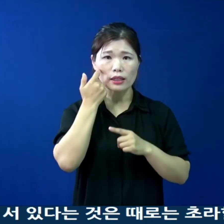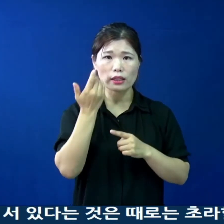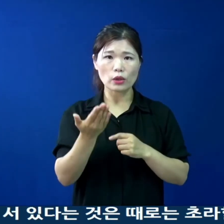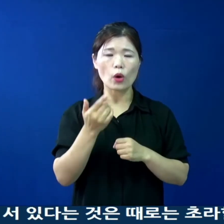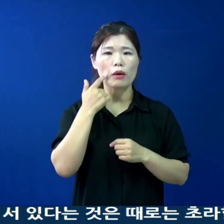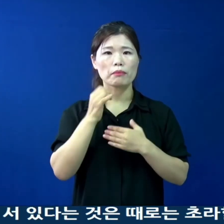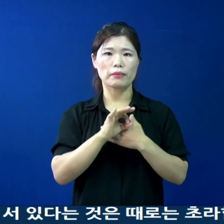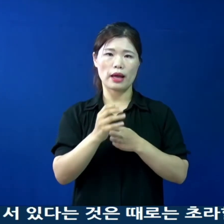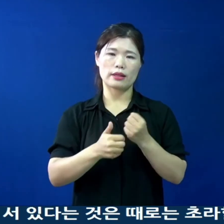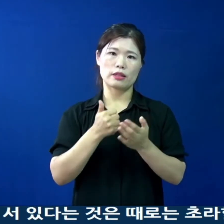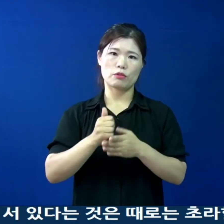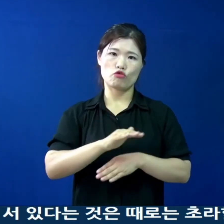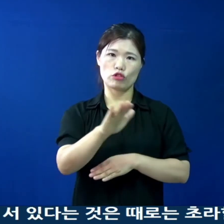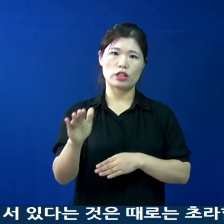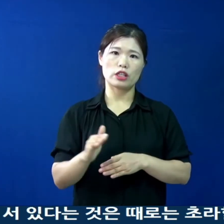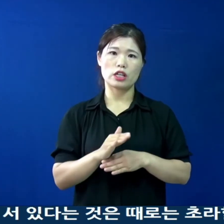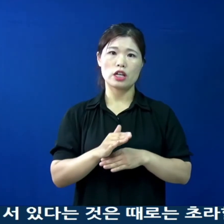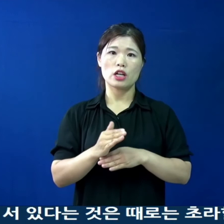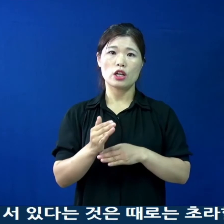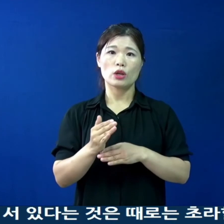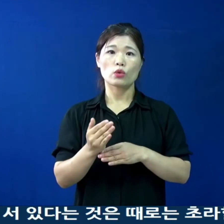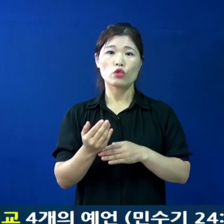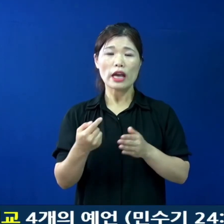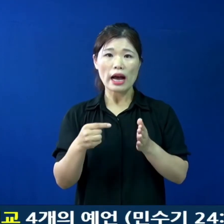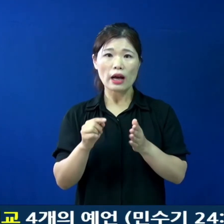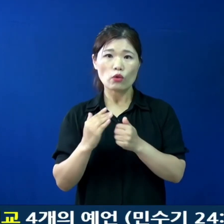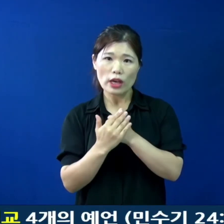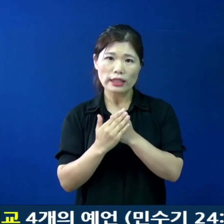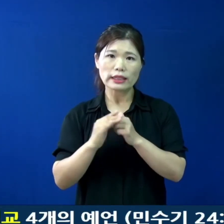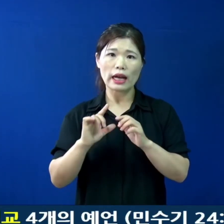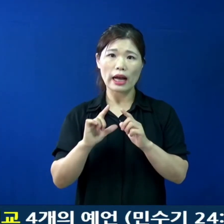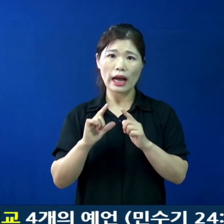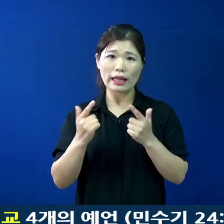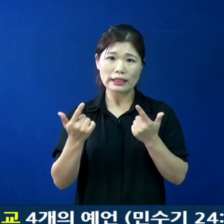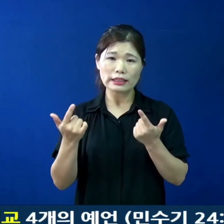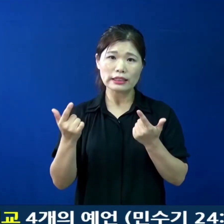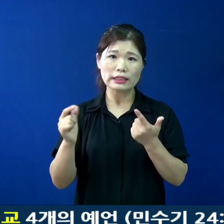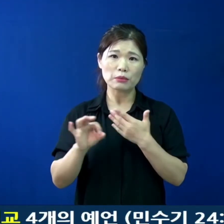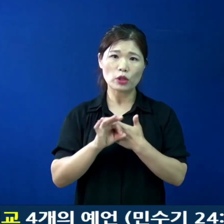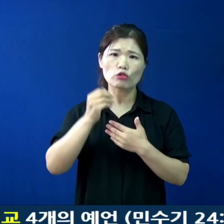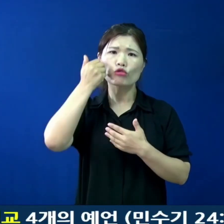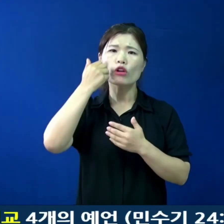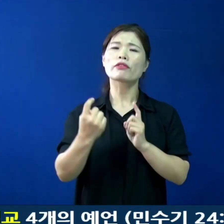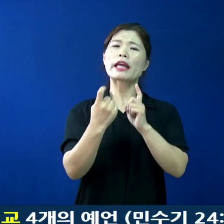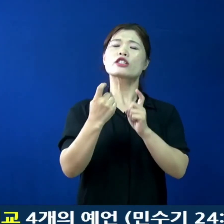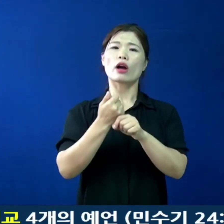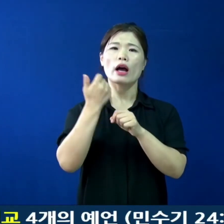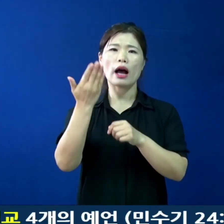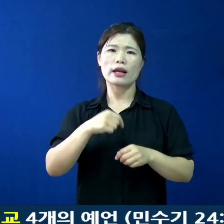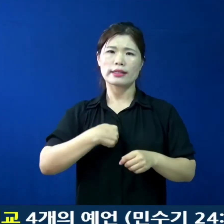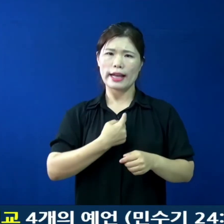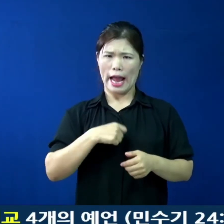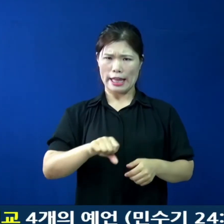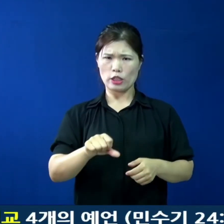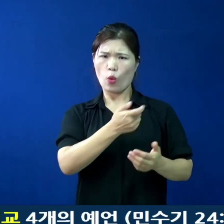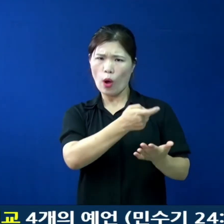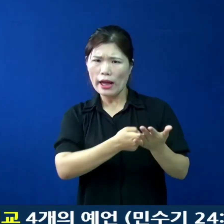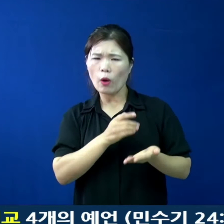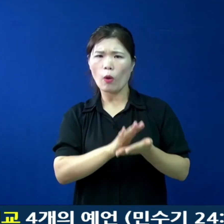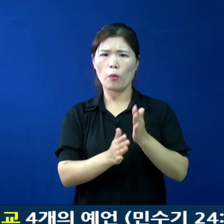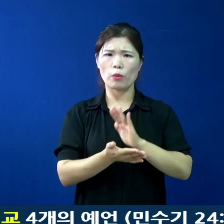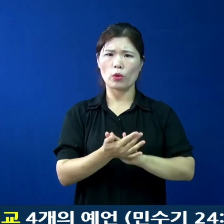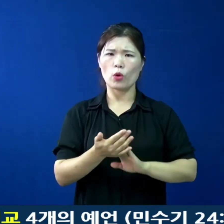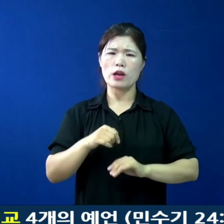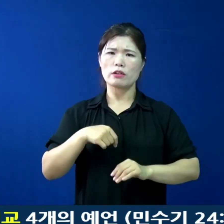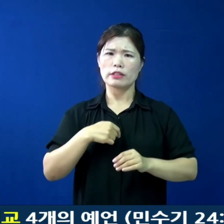만일 하나님이 우리를 위하시면 누가 우리를 대적하리요? 자기 아들을 아끼지 아니하시고 우리 모든 사람을 위하여